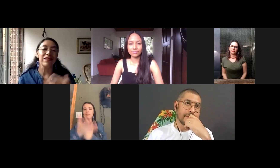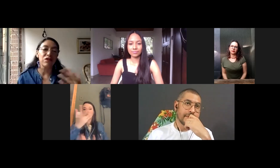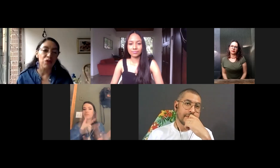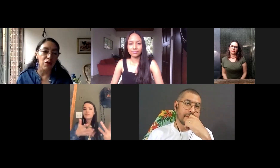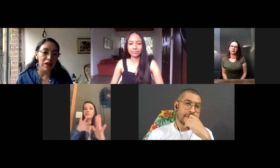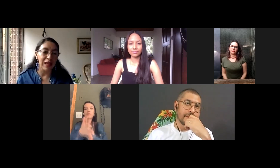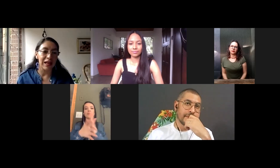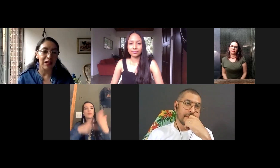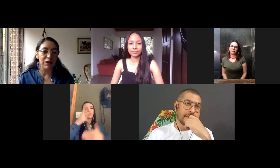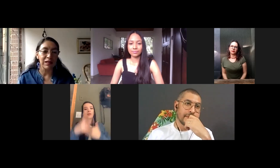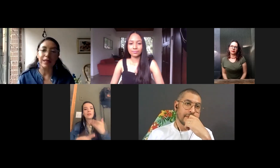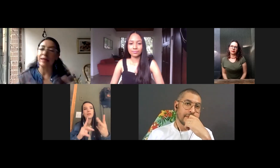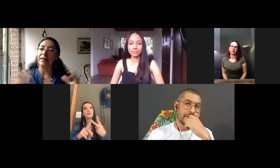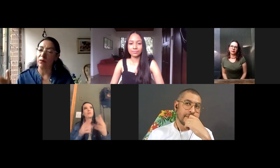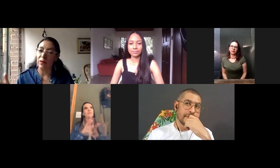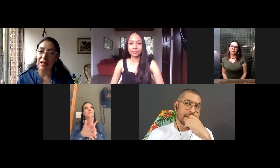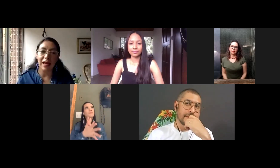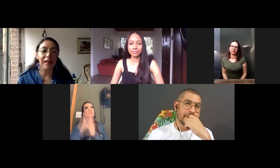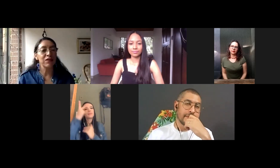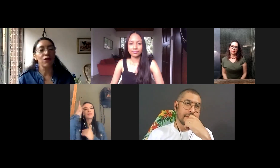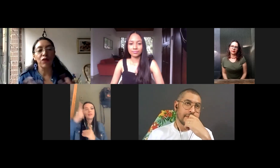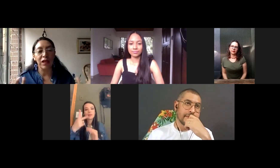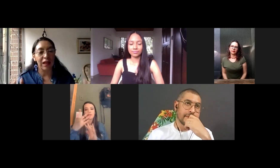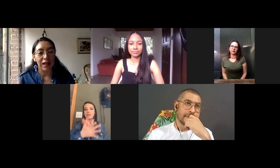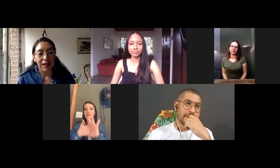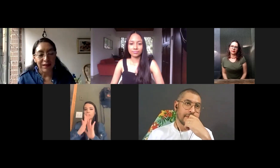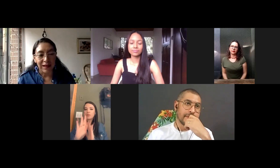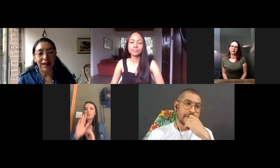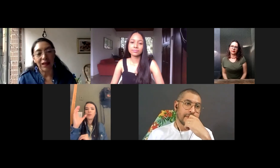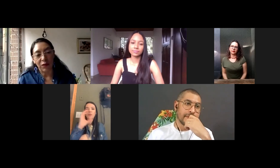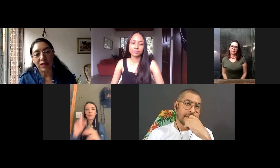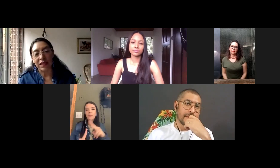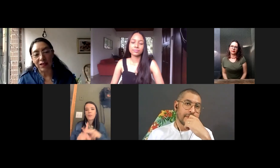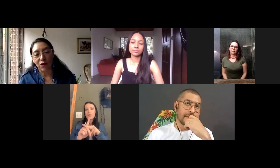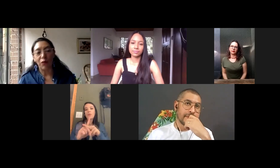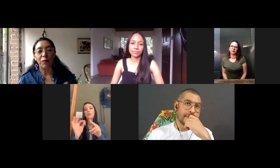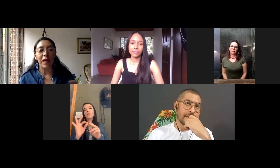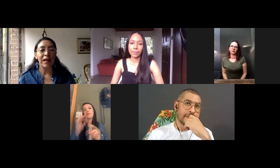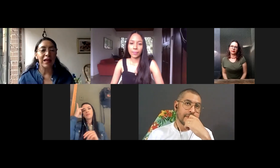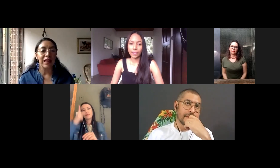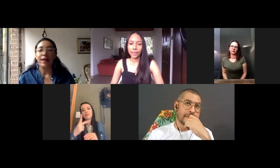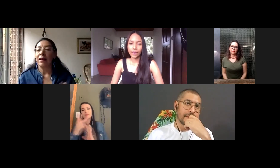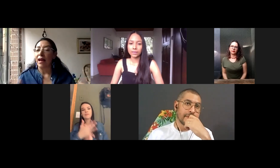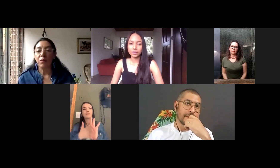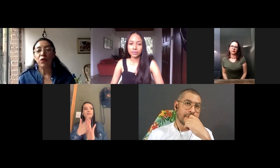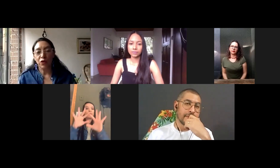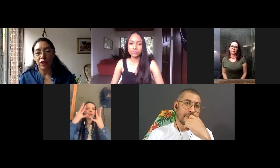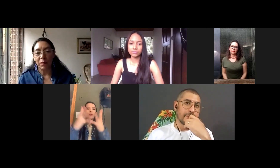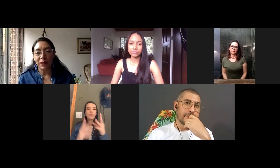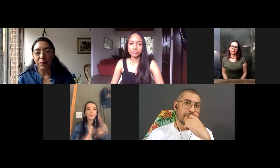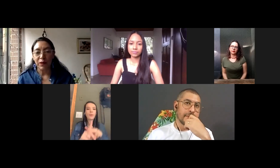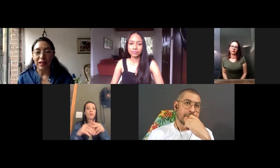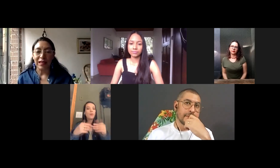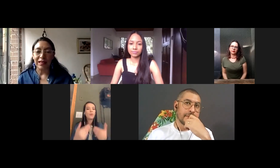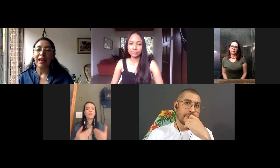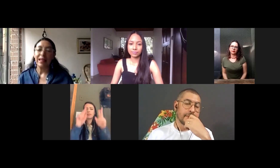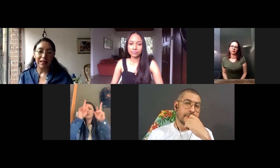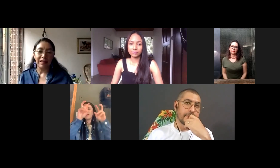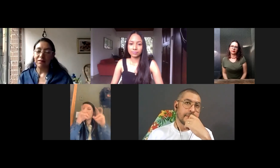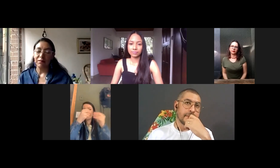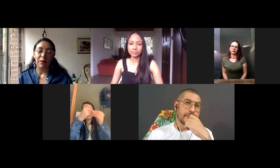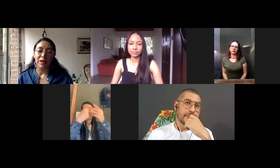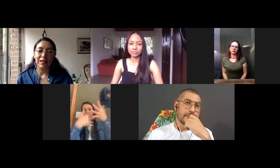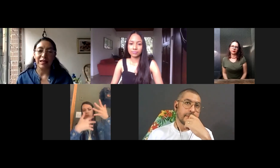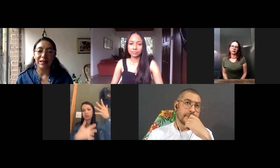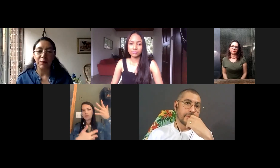la historia de la lengua de señas mundial, la historia de la lengua de señas colombiana. Hay muchos temas por qué tratar